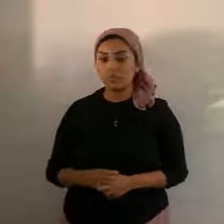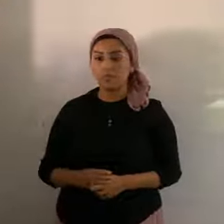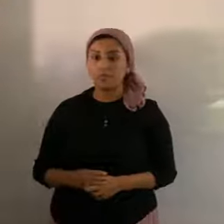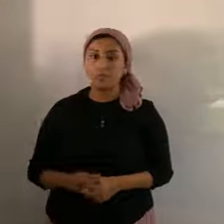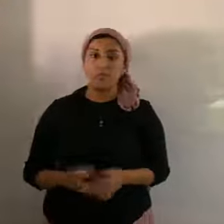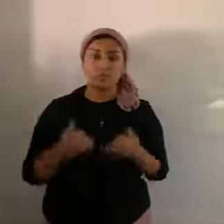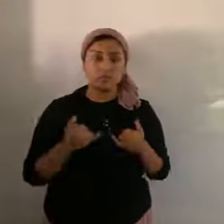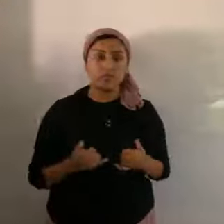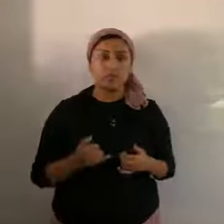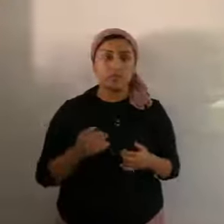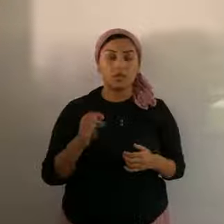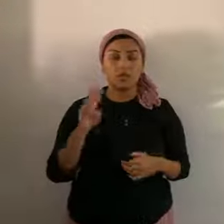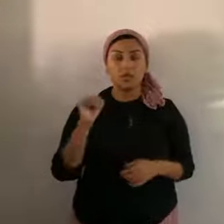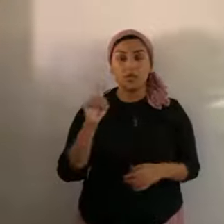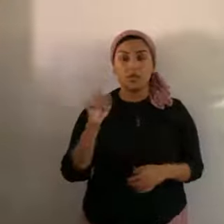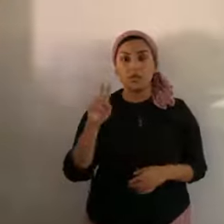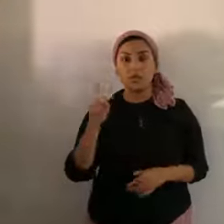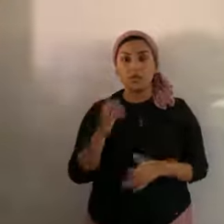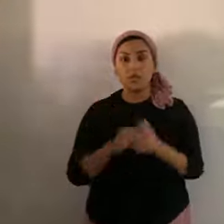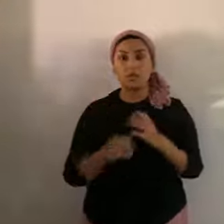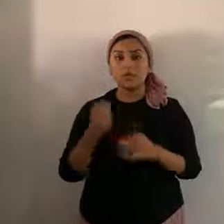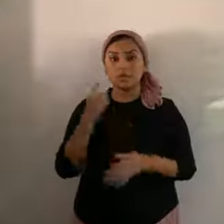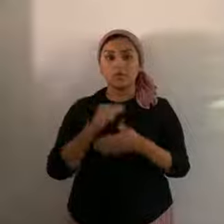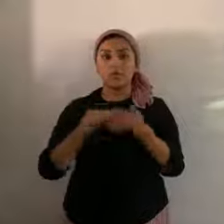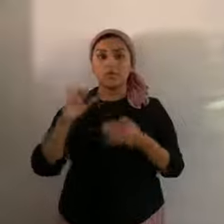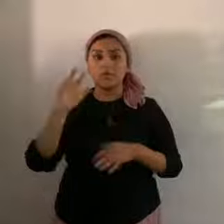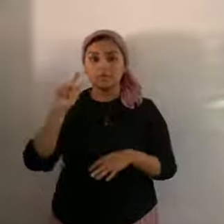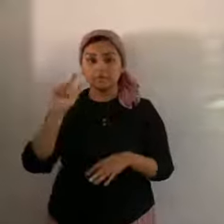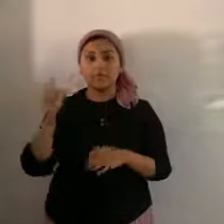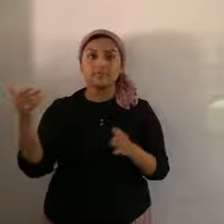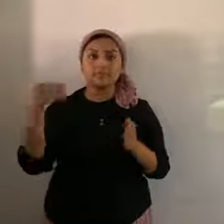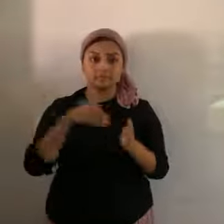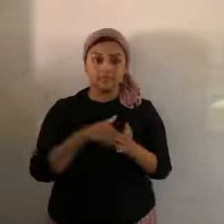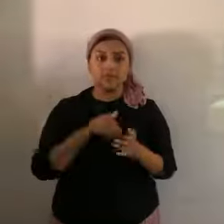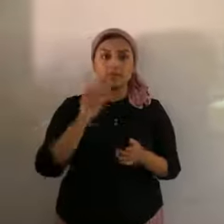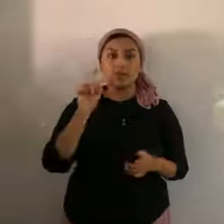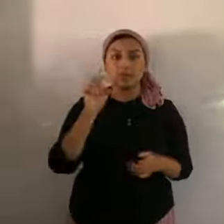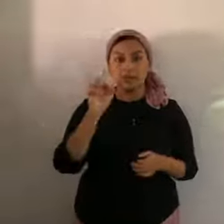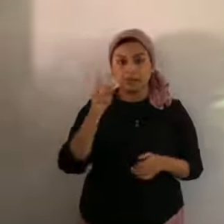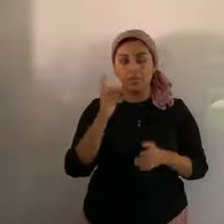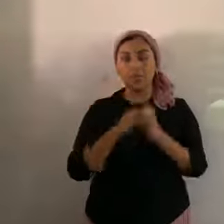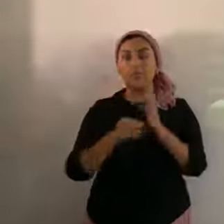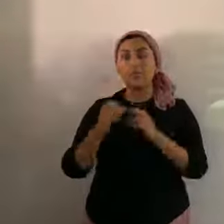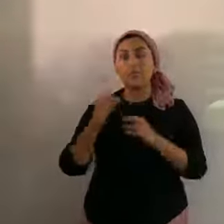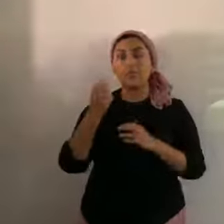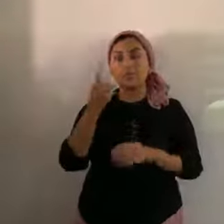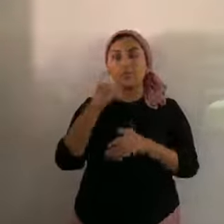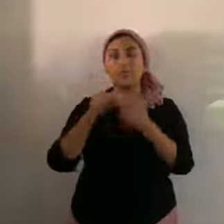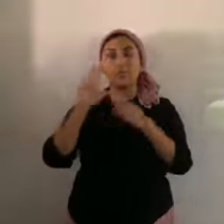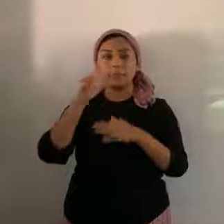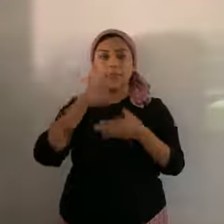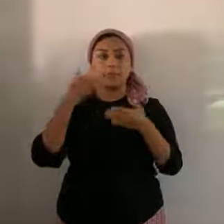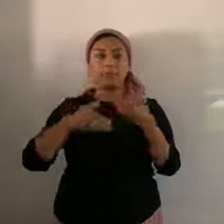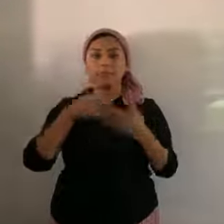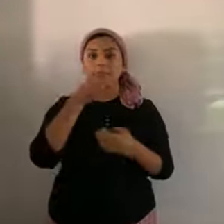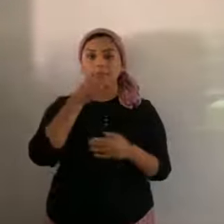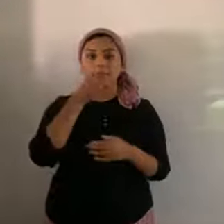Ahora vamos a Marcos 11, 23 otra vez. Marcos 11, 23 y voy terminando.